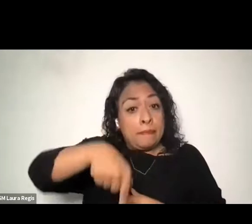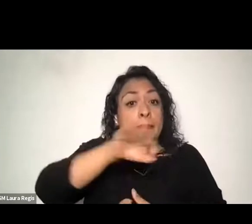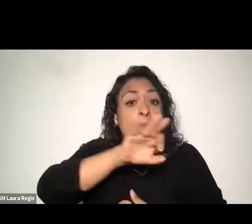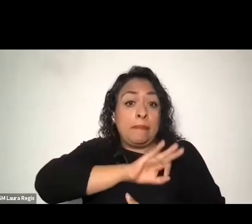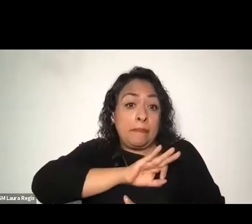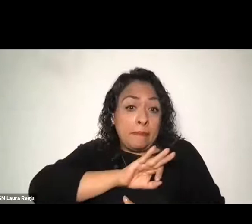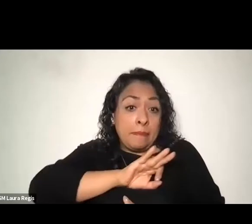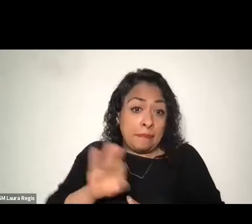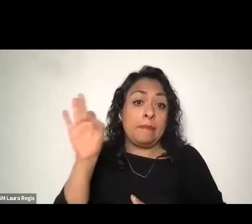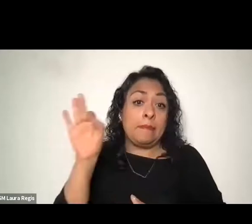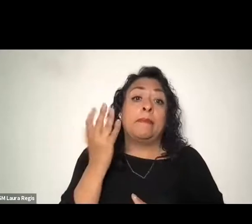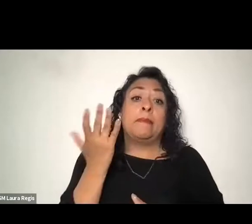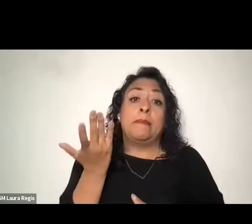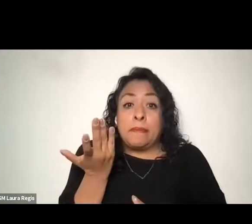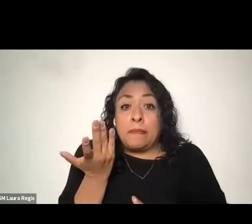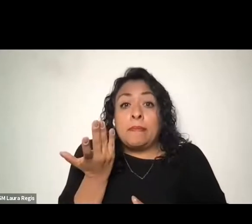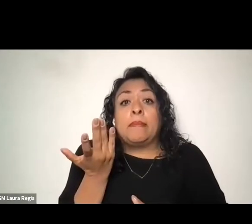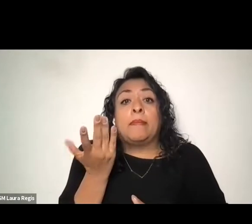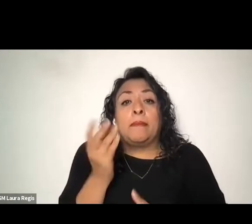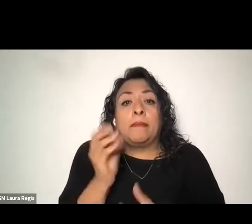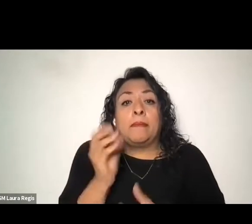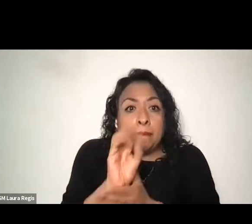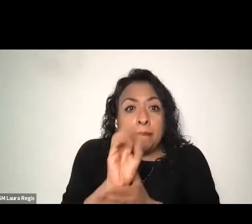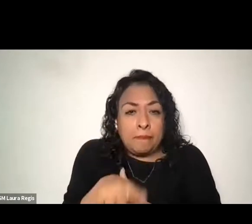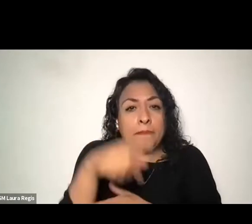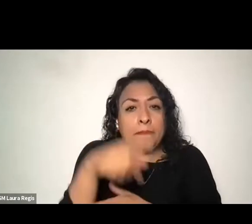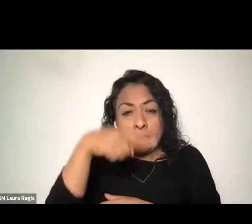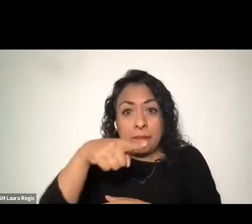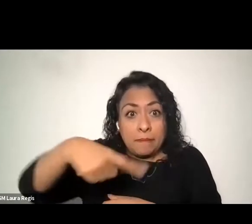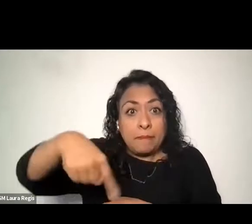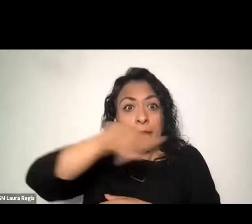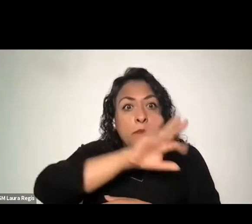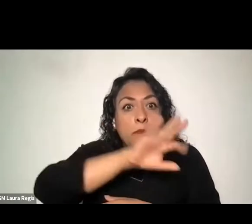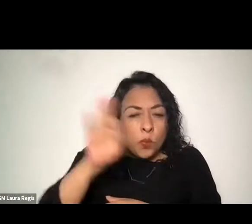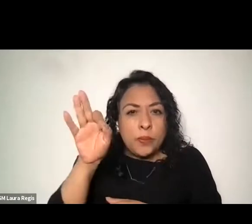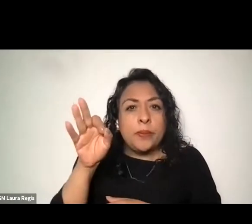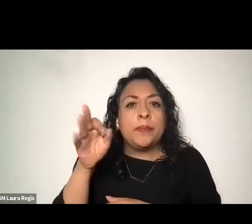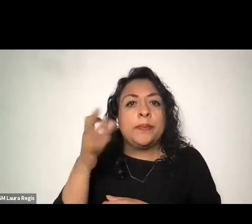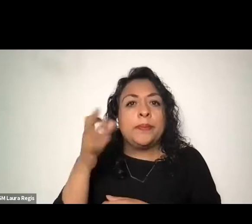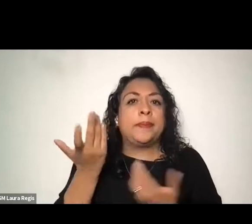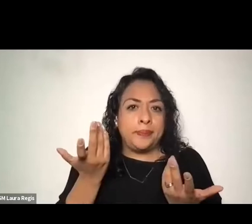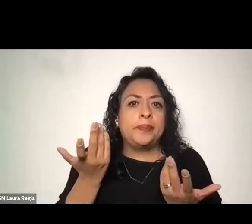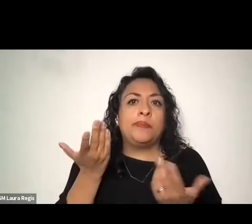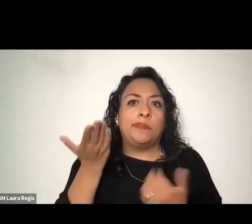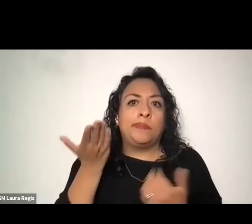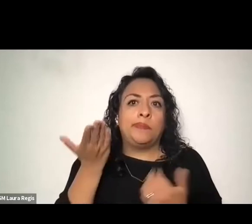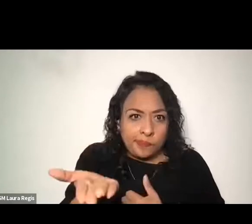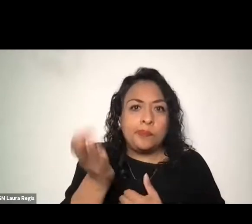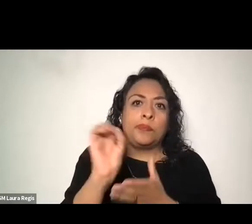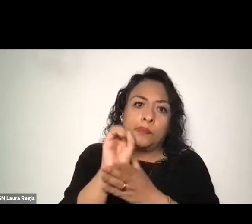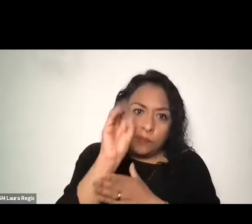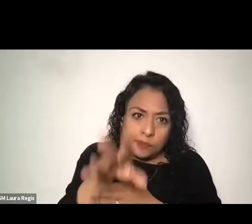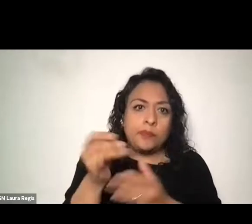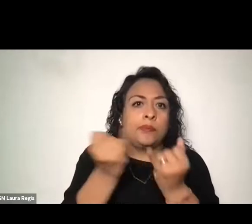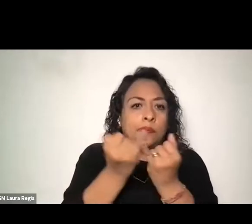poner directamente para que puedan ahí dirigir la petición, pero